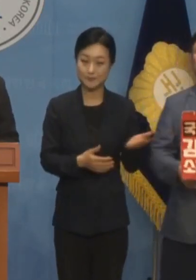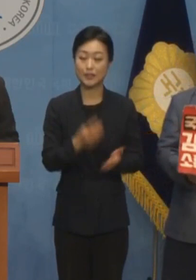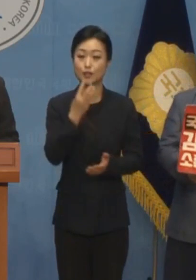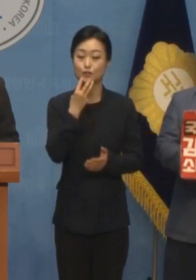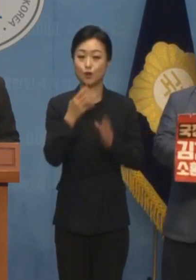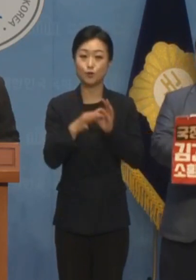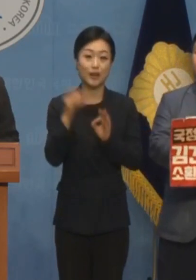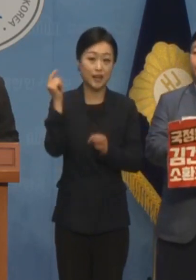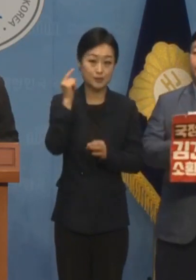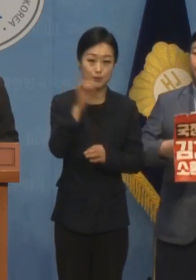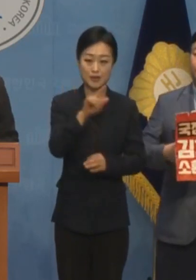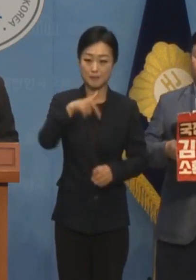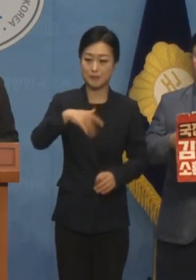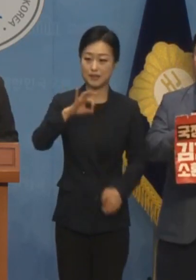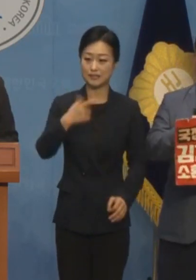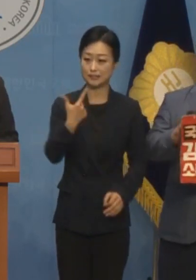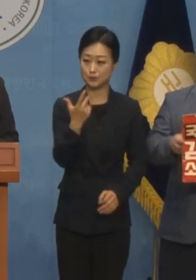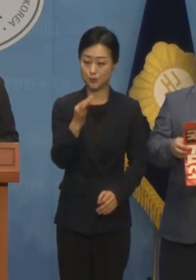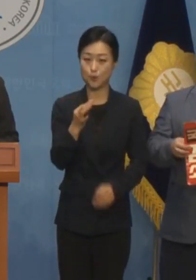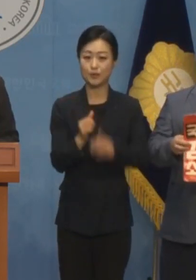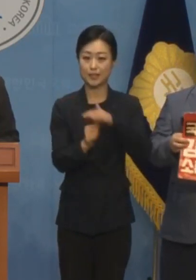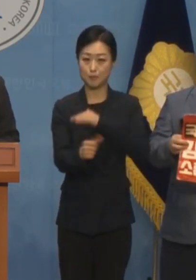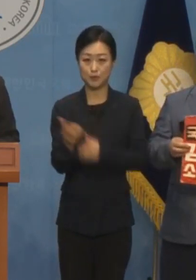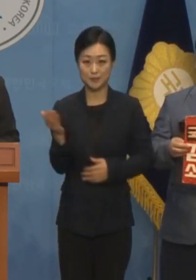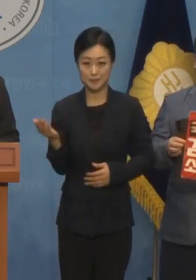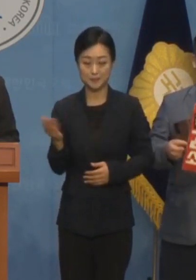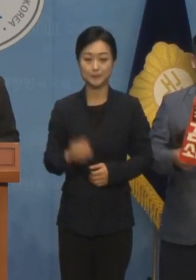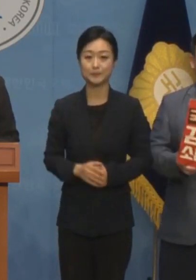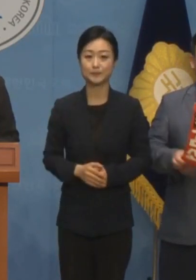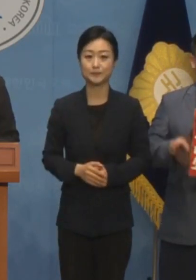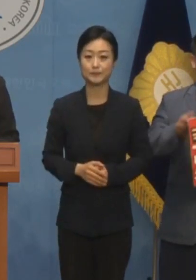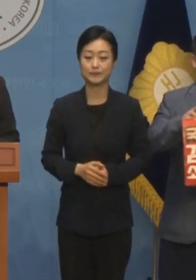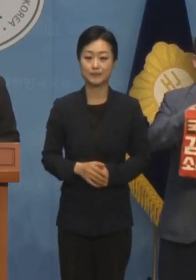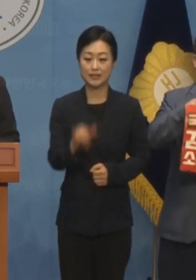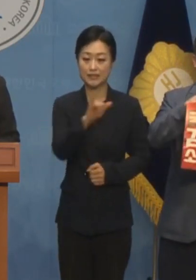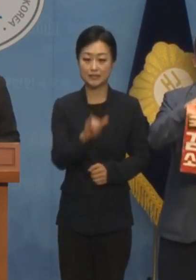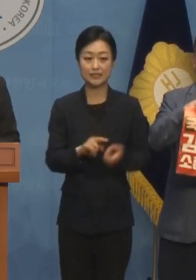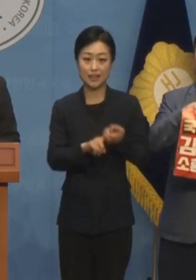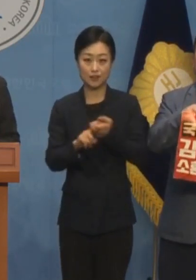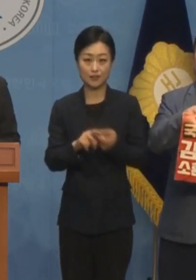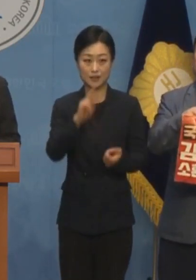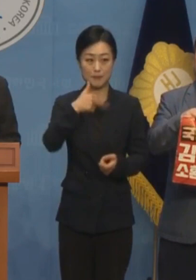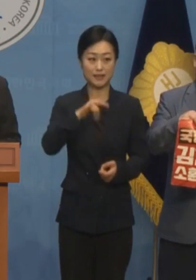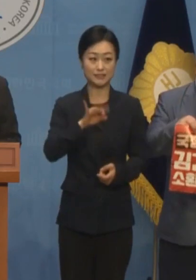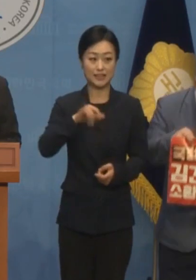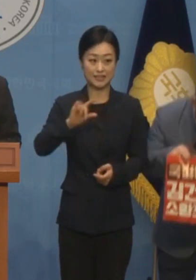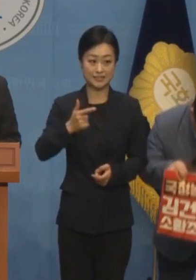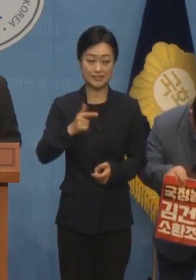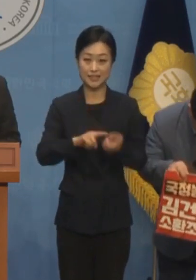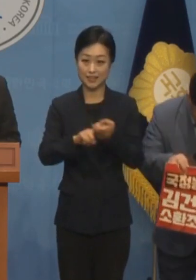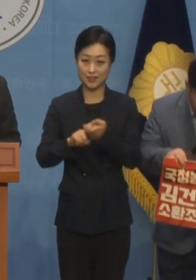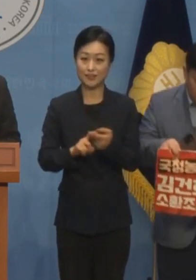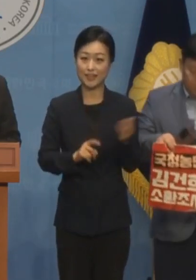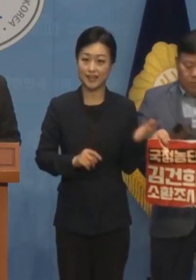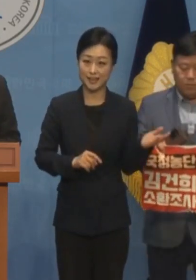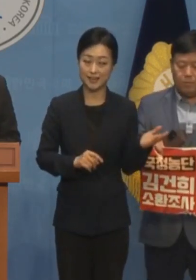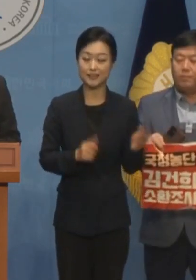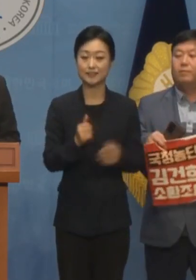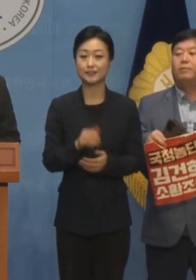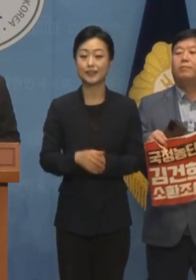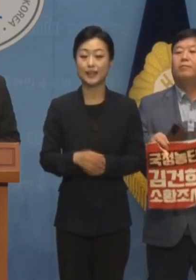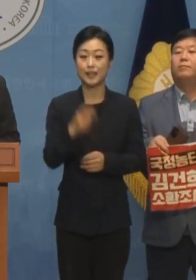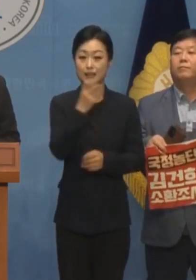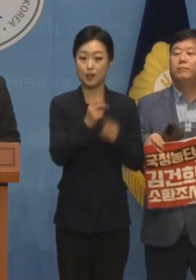소리 백은종 대표님 오셨습니다. 예, 을들의 연대 박창진 대표님 오셨습니다.